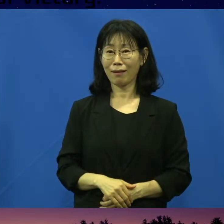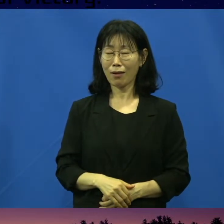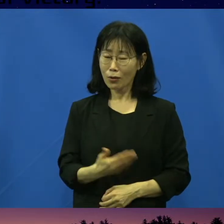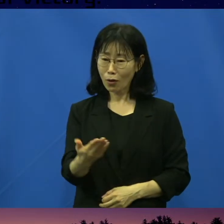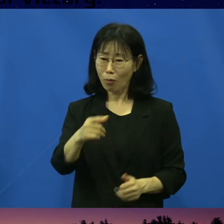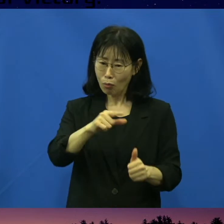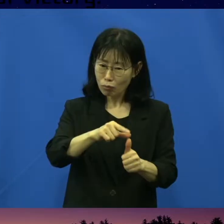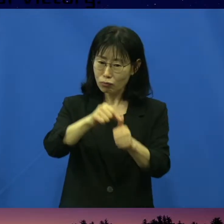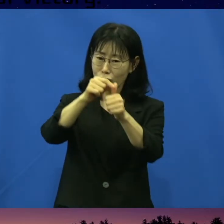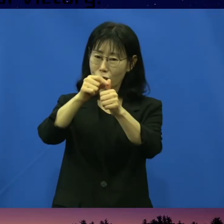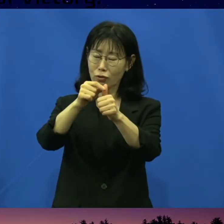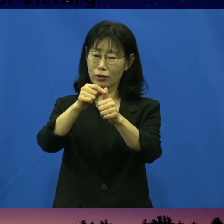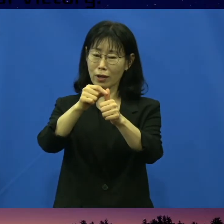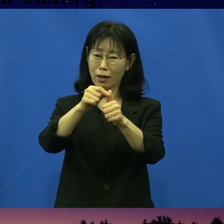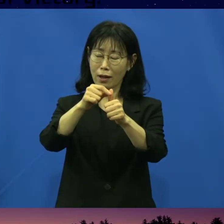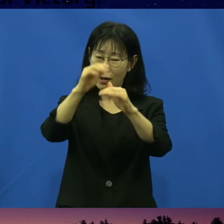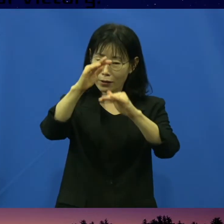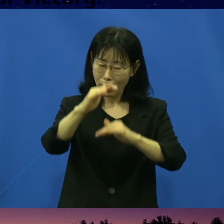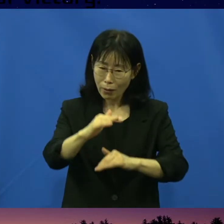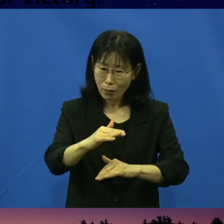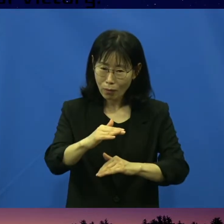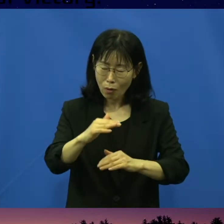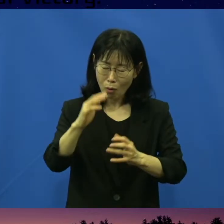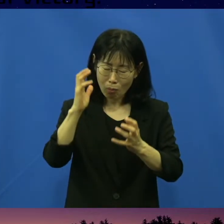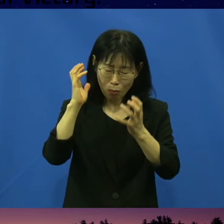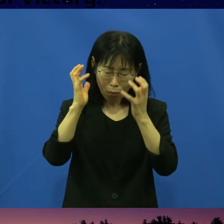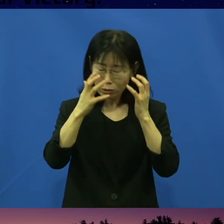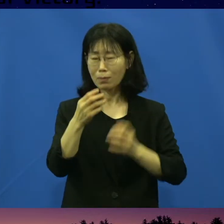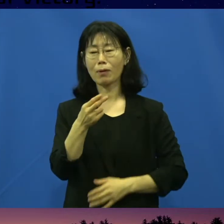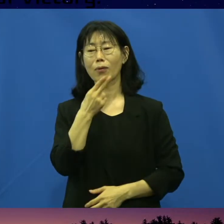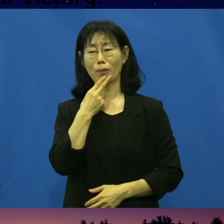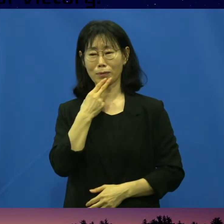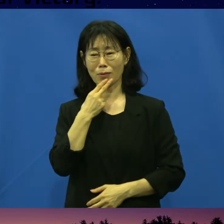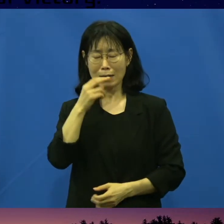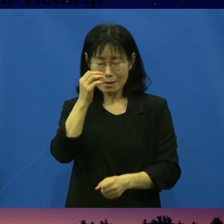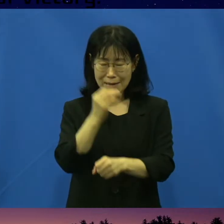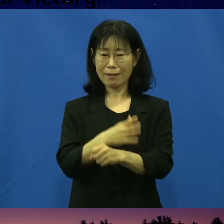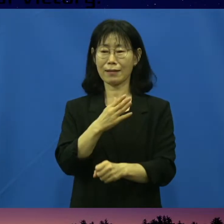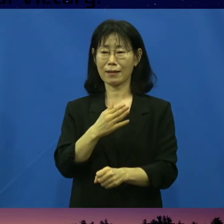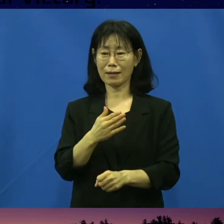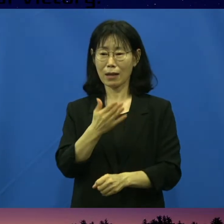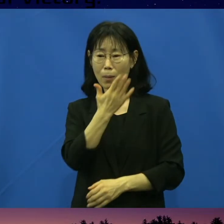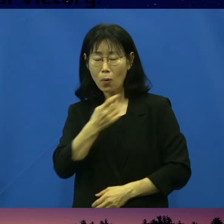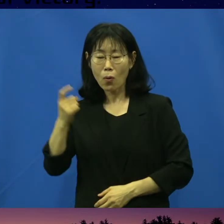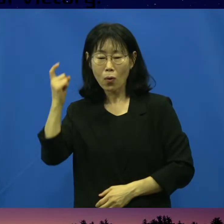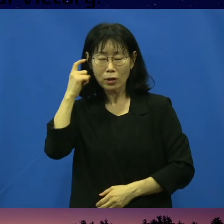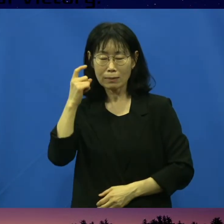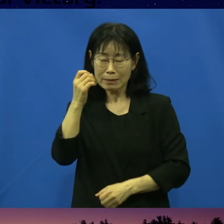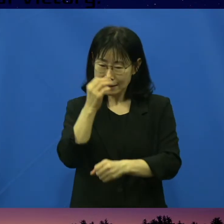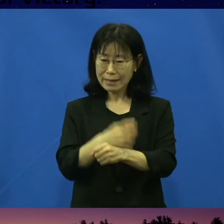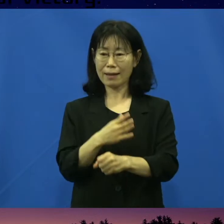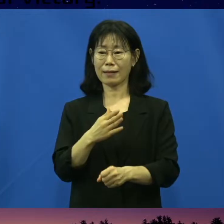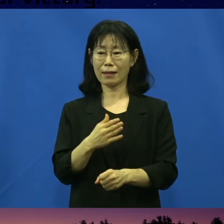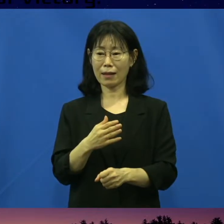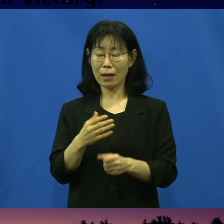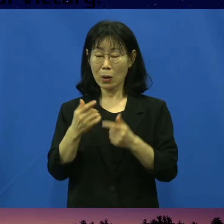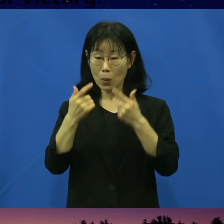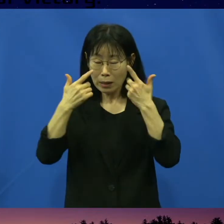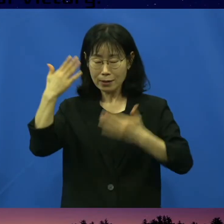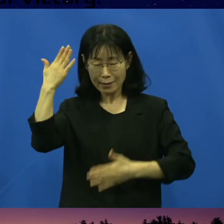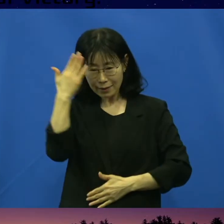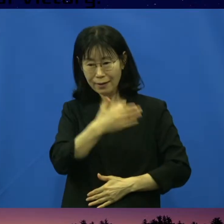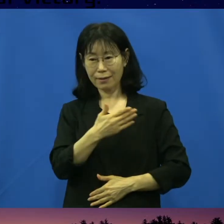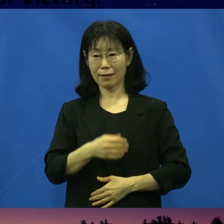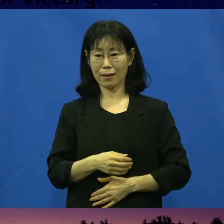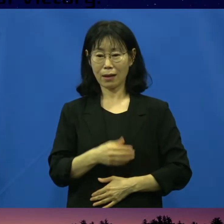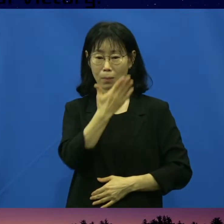간단해요. 가짜들이 요란하지. 복음은 선명하잖아요. 복음을 이해하기 어려운 내용이